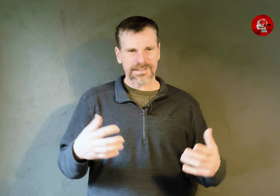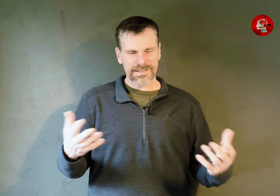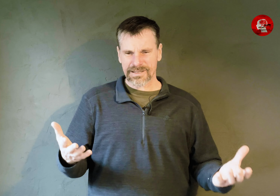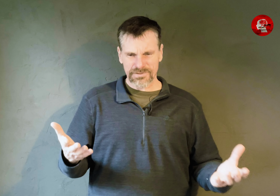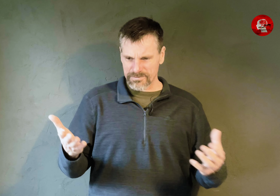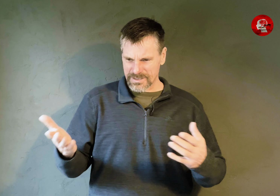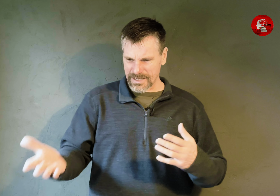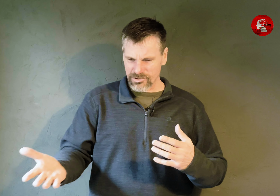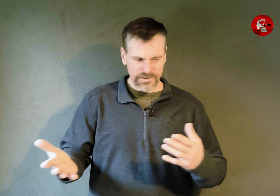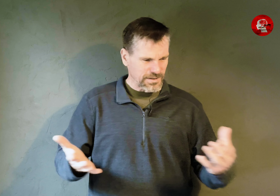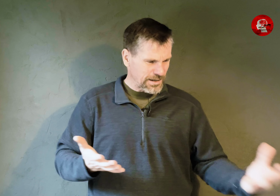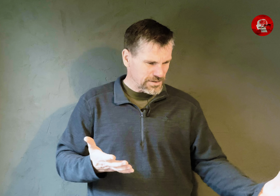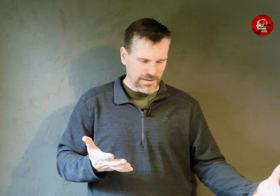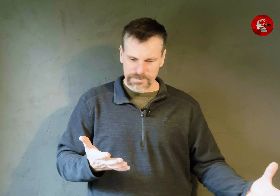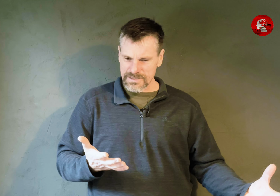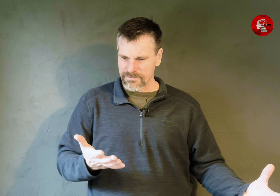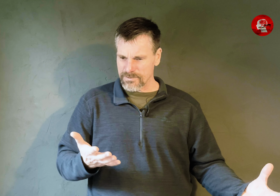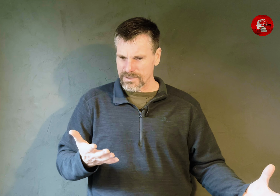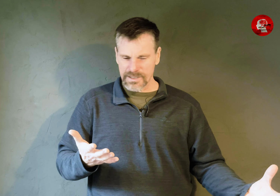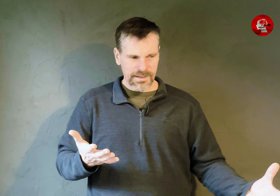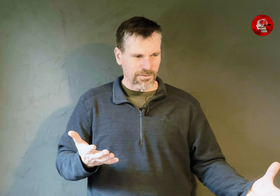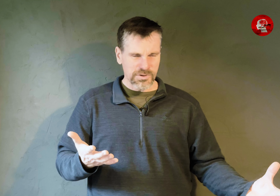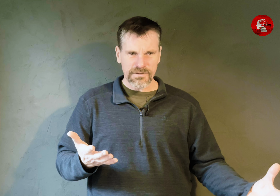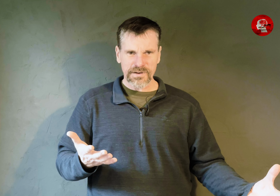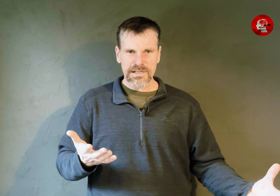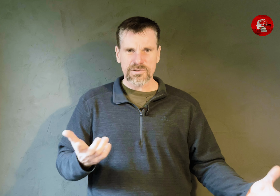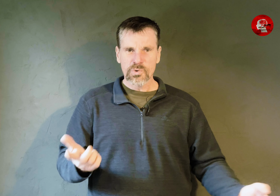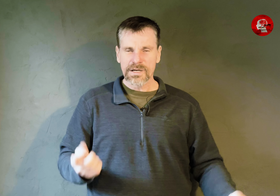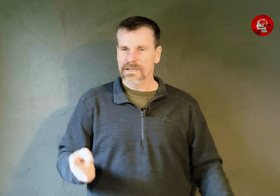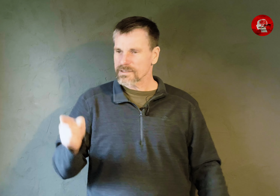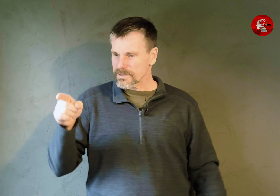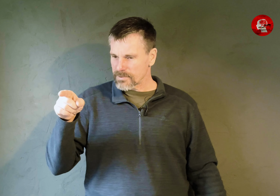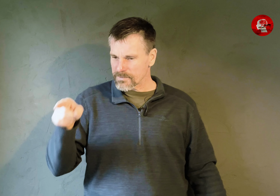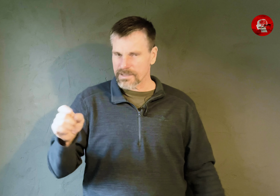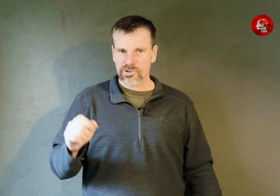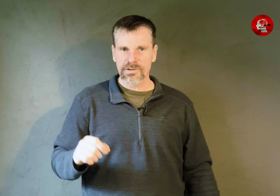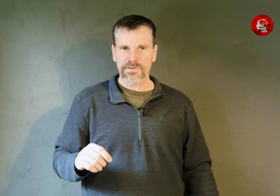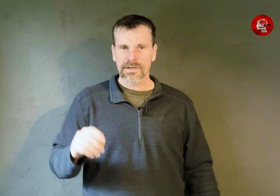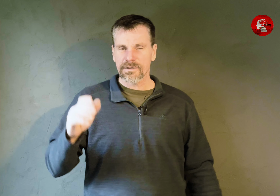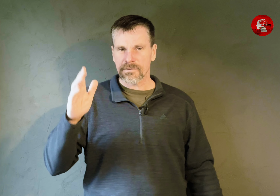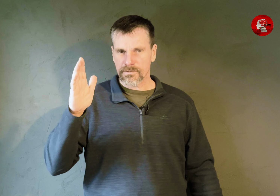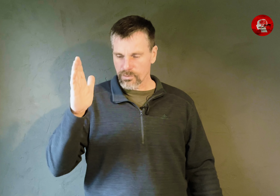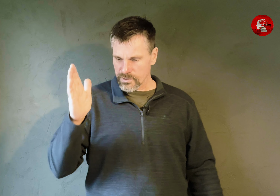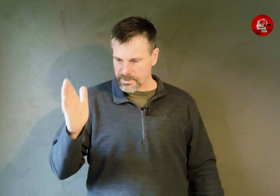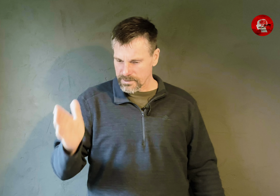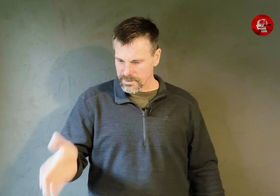da wird mit kantenschliff genauso wenig passieren wie mit rund gefeilt nur dass ihr beim kantenschliff eine größere